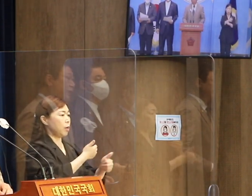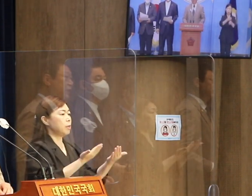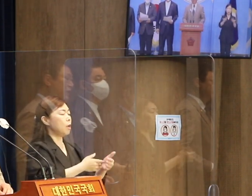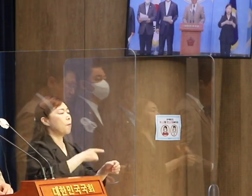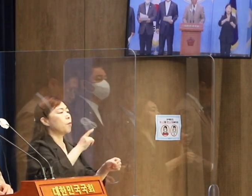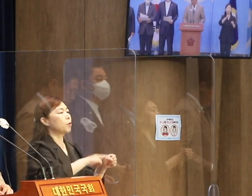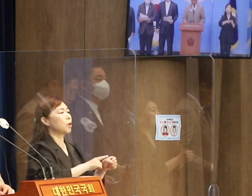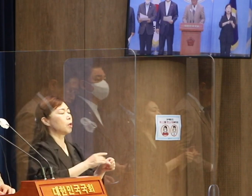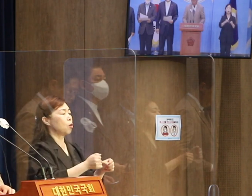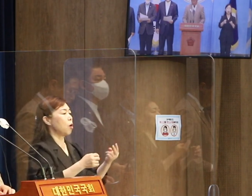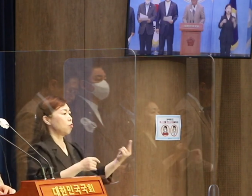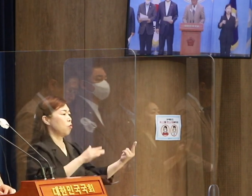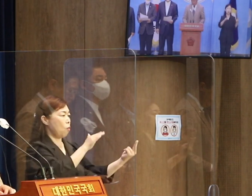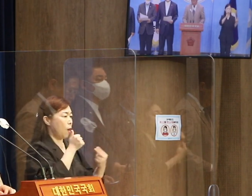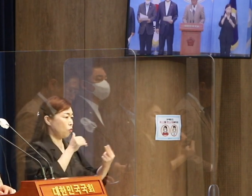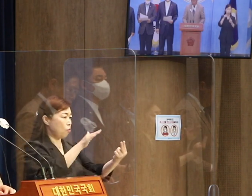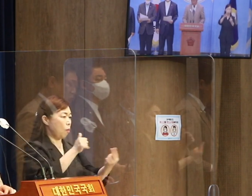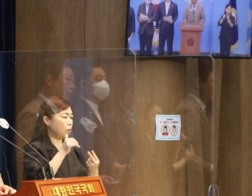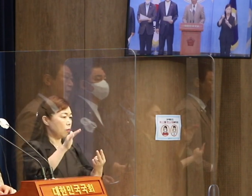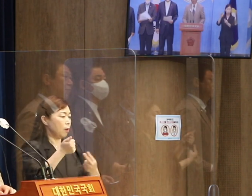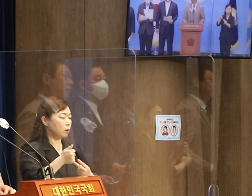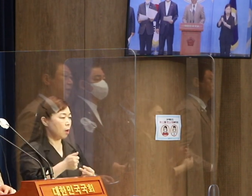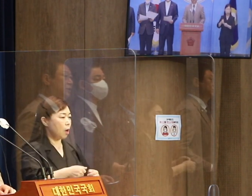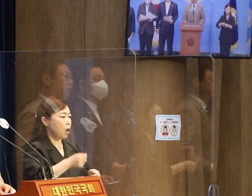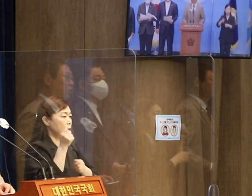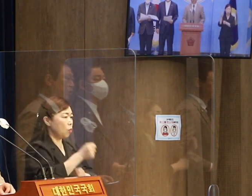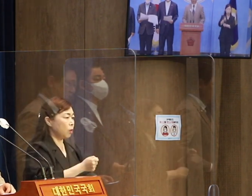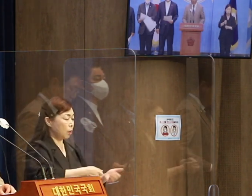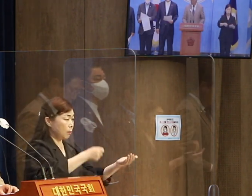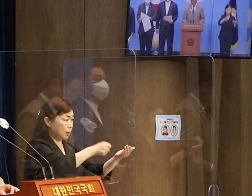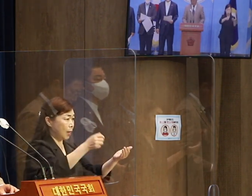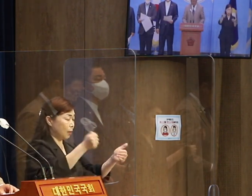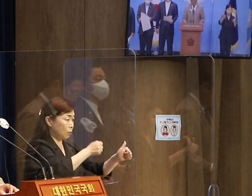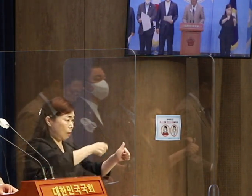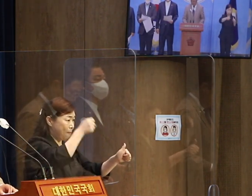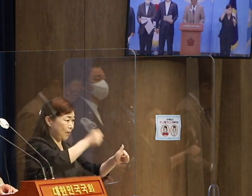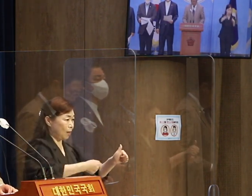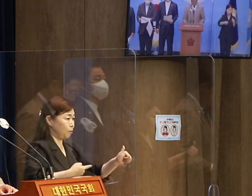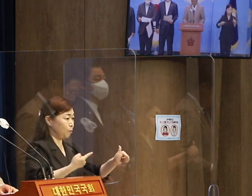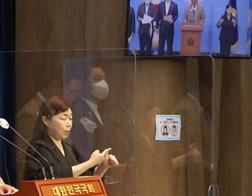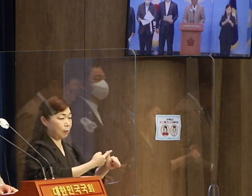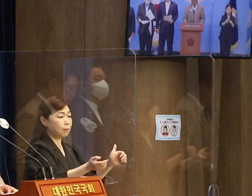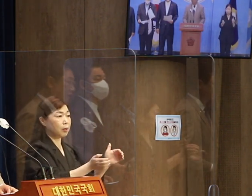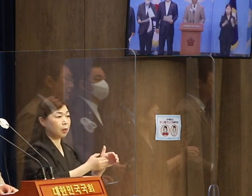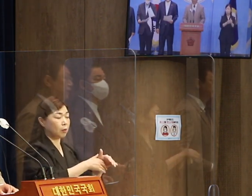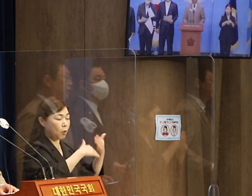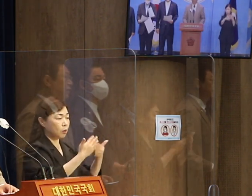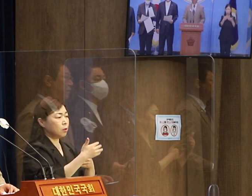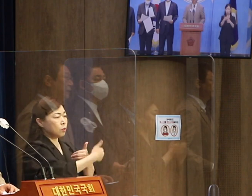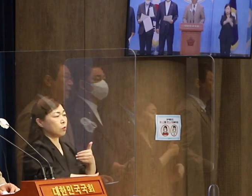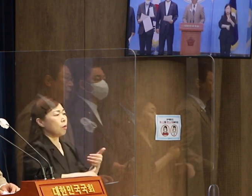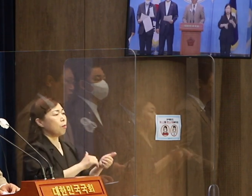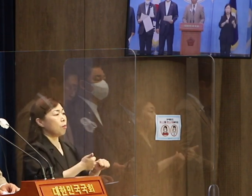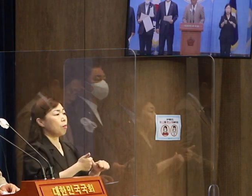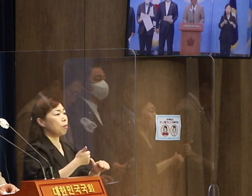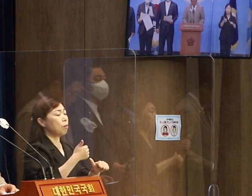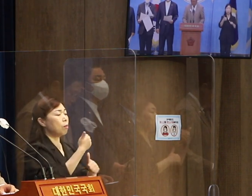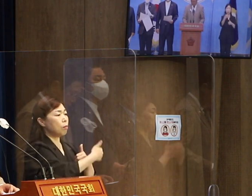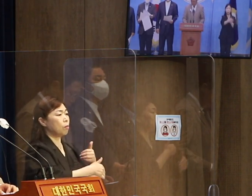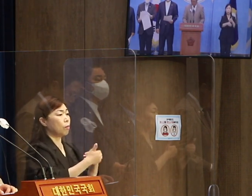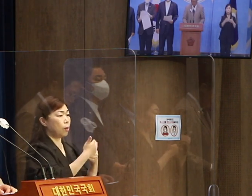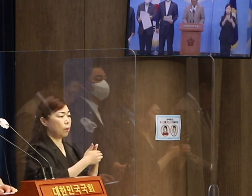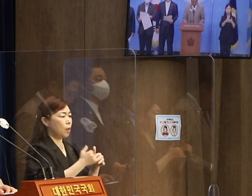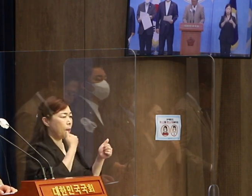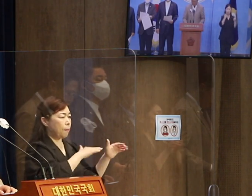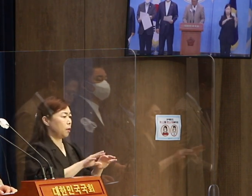명목으로 2명씩 불러내 도끼와 망치로 살해했습니다. 그리고 모든 시신을 바다에